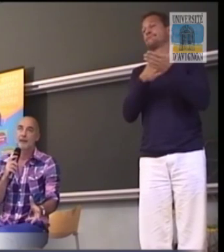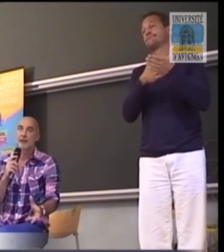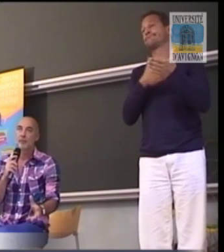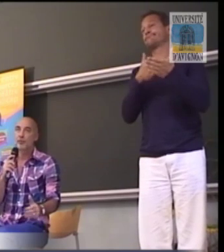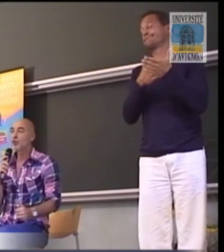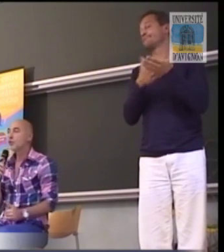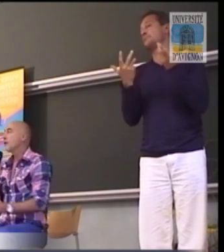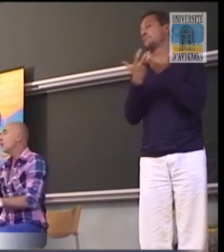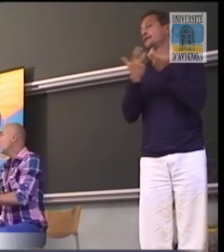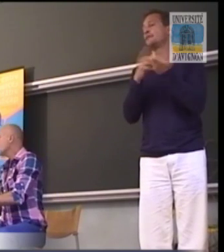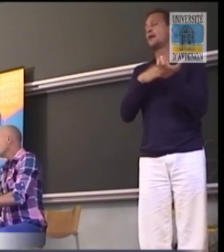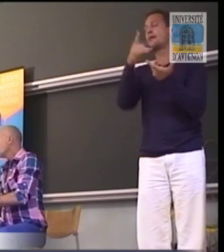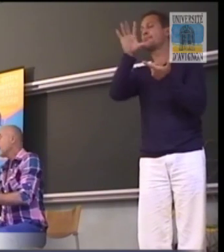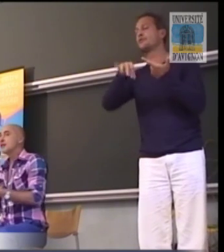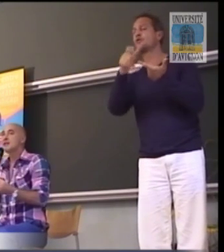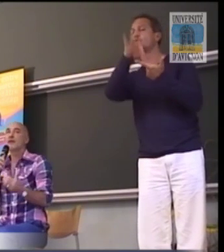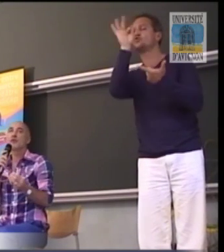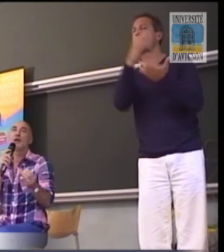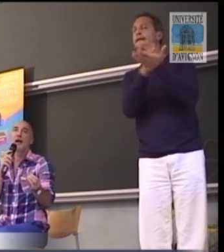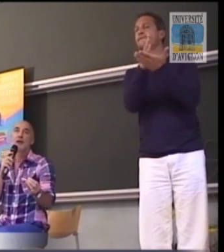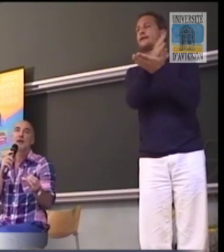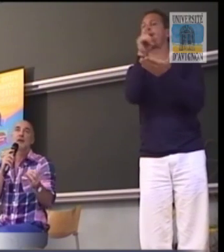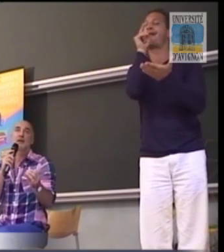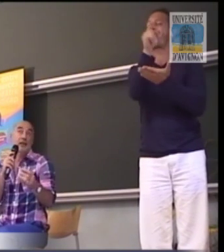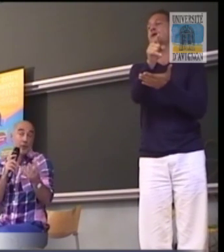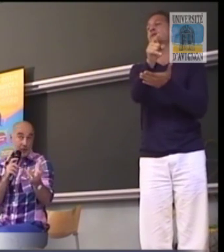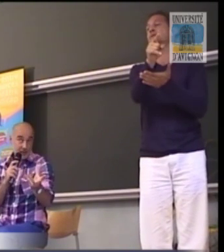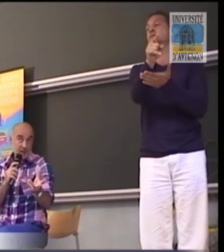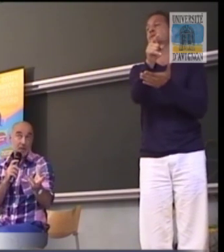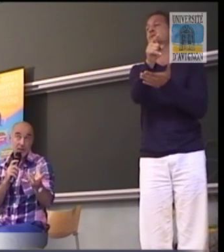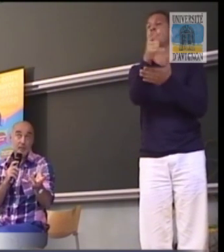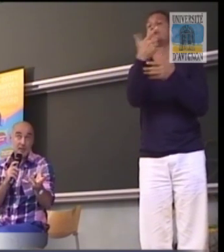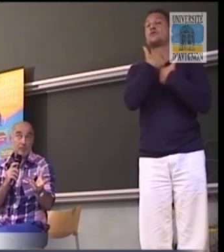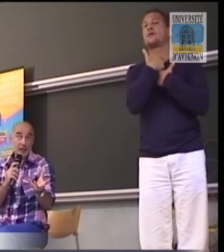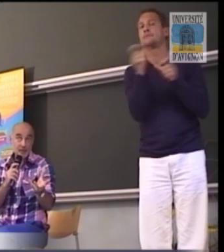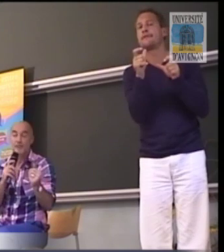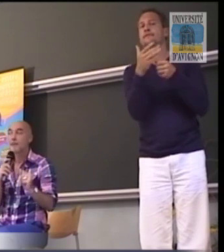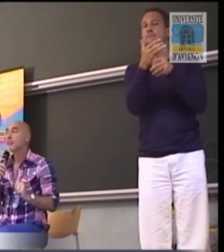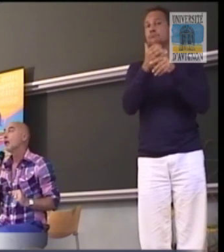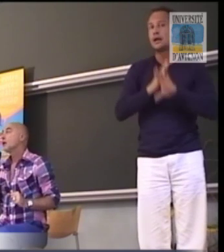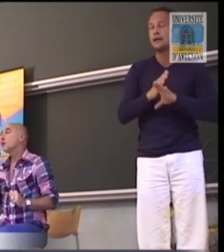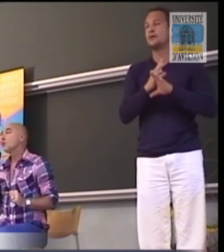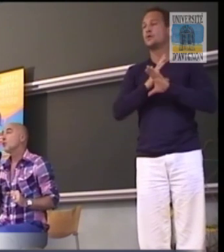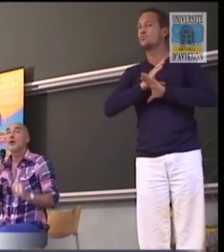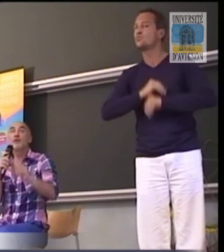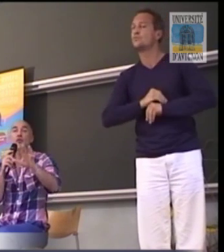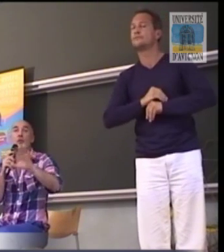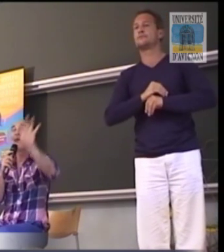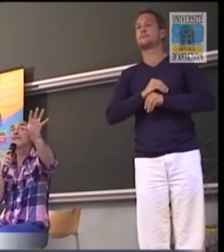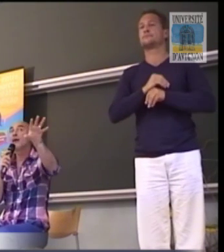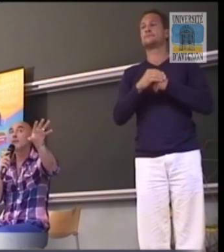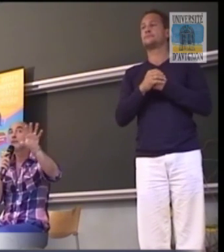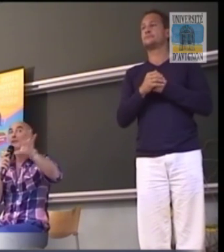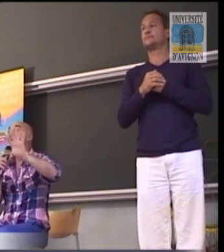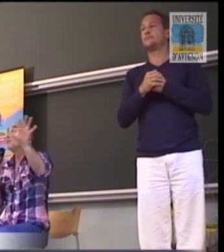filière plutôt que telle autre, parce qu'ils savent que là, il y a d'abord une accessibilité qui est mise en place, que éventuellement